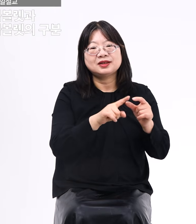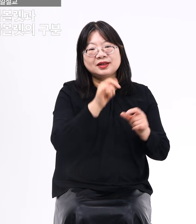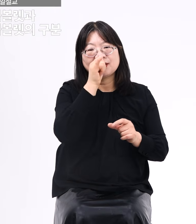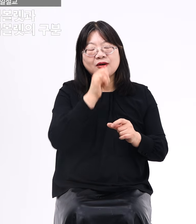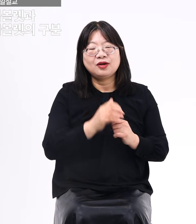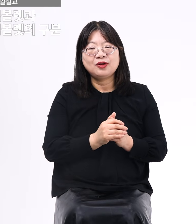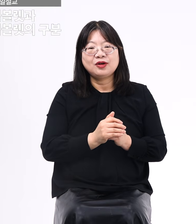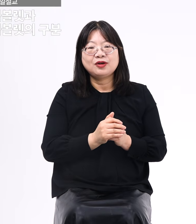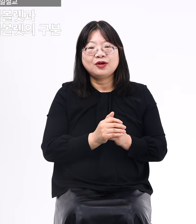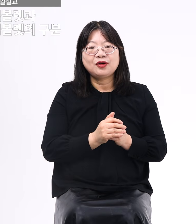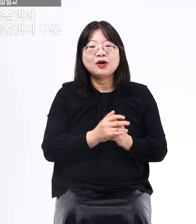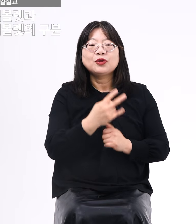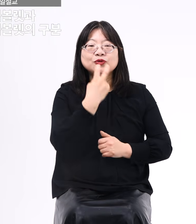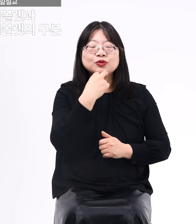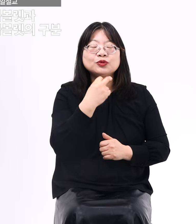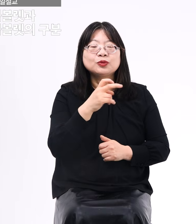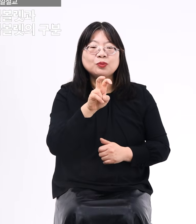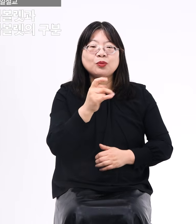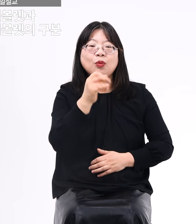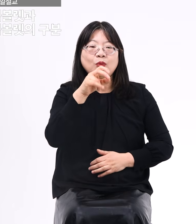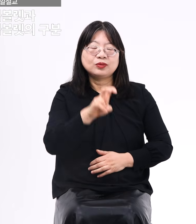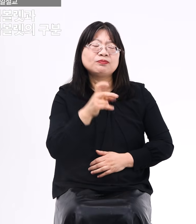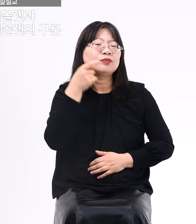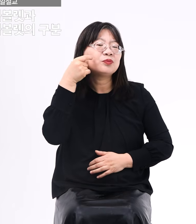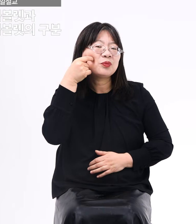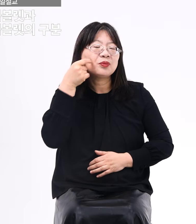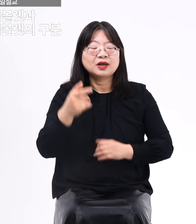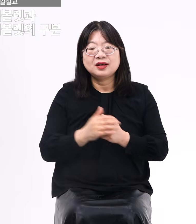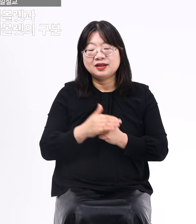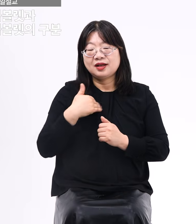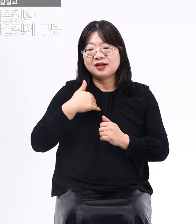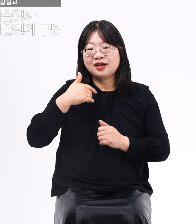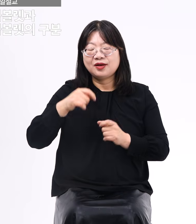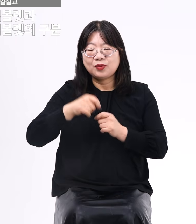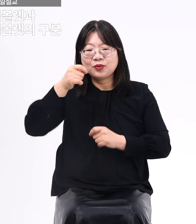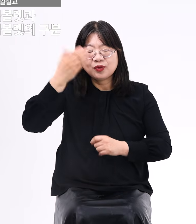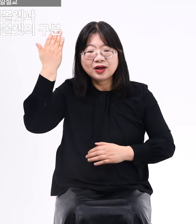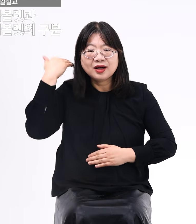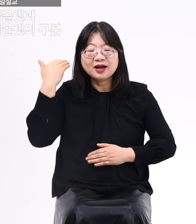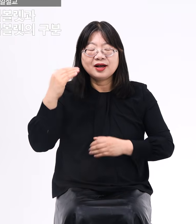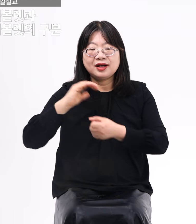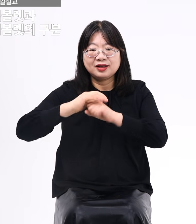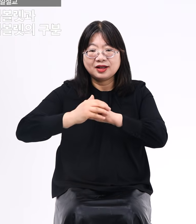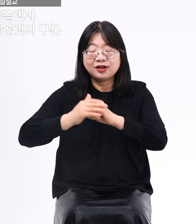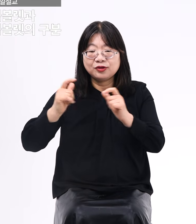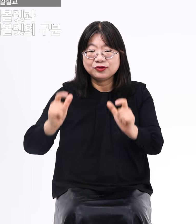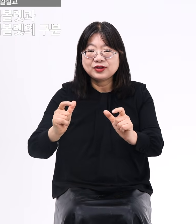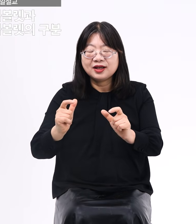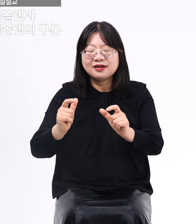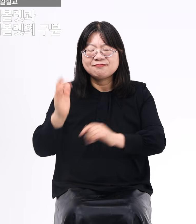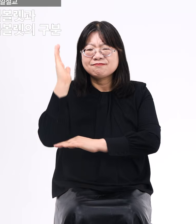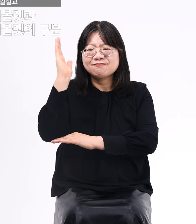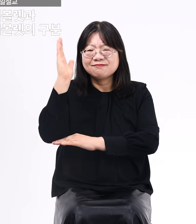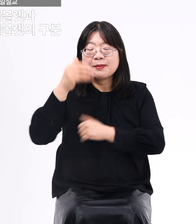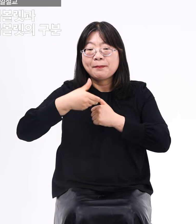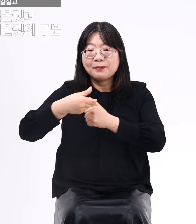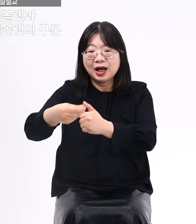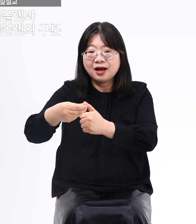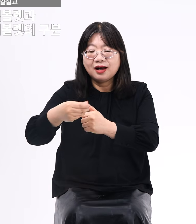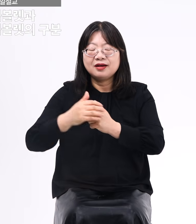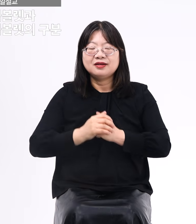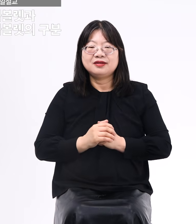중모음을 못합니다. 제가 오래전에 대구에 집회를 갔어요.